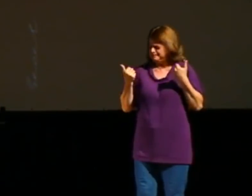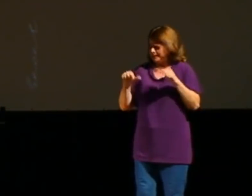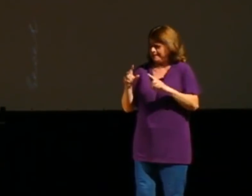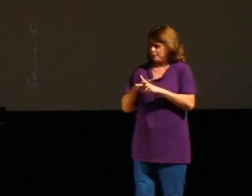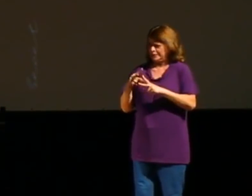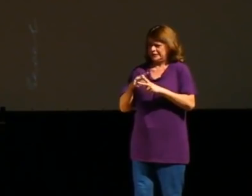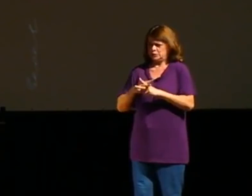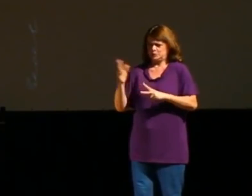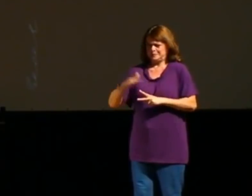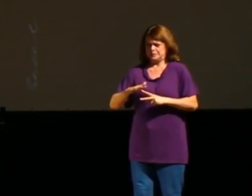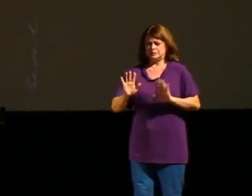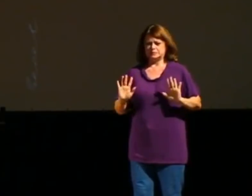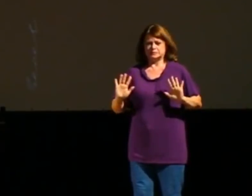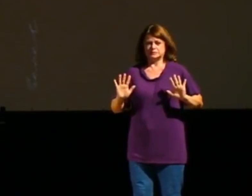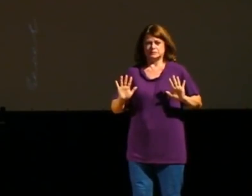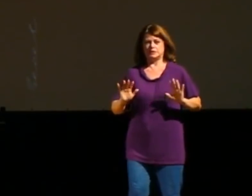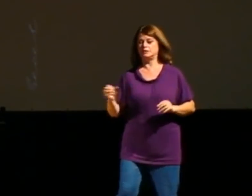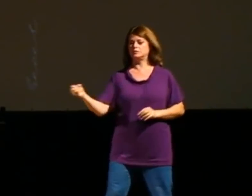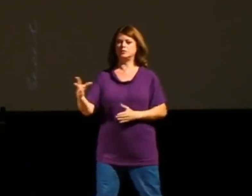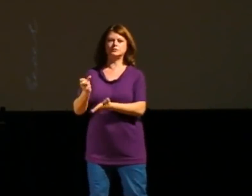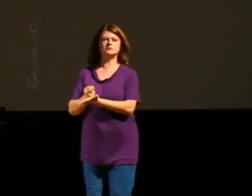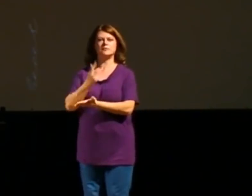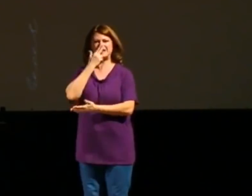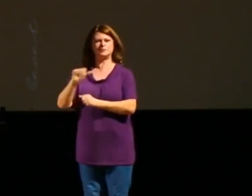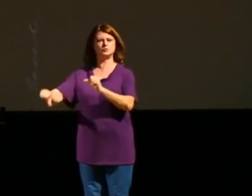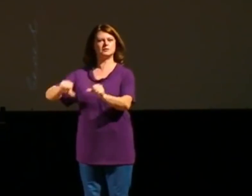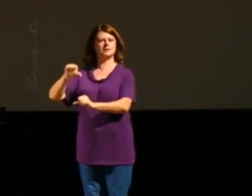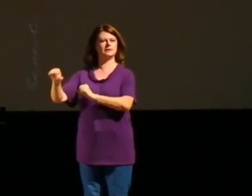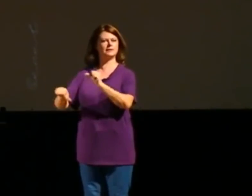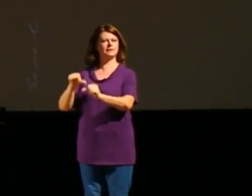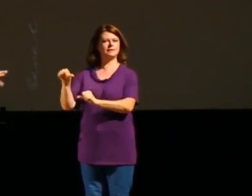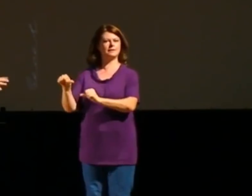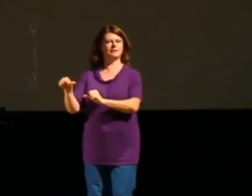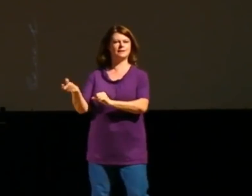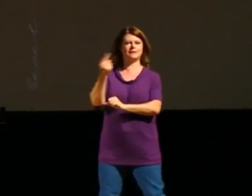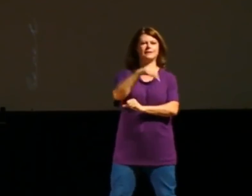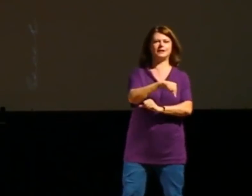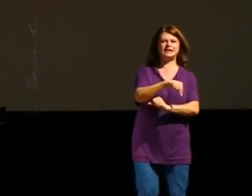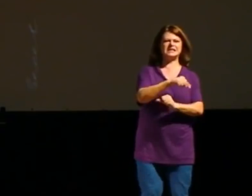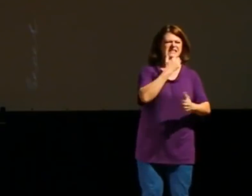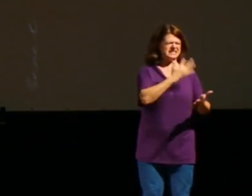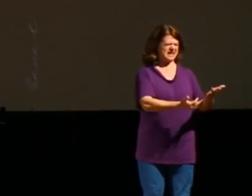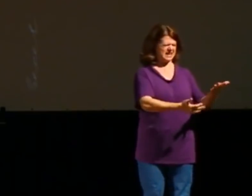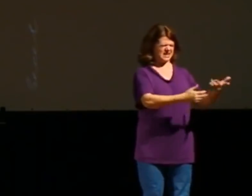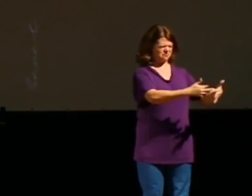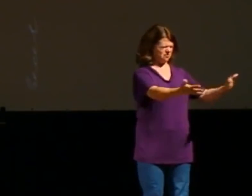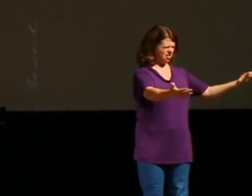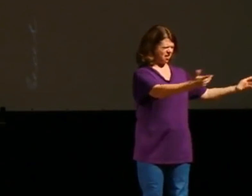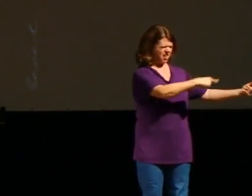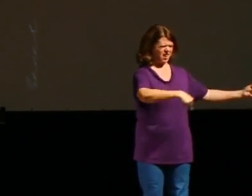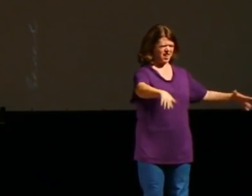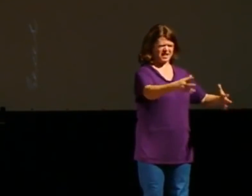Novo Testamento, alguma coisa muda e a Bíblia, que estava em preto e branco, manchada de sangue, ela se torna